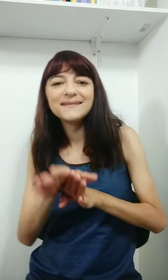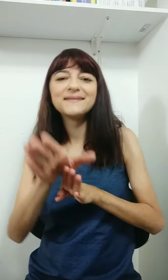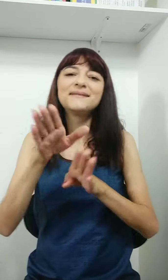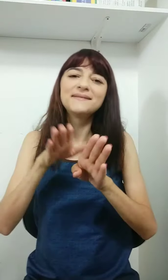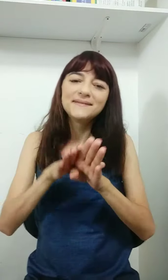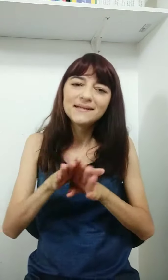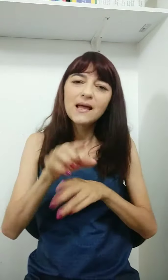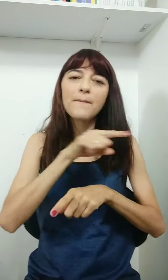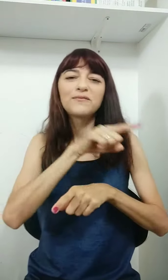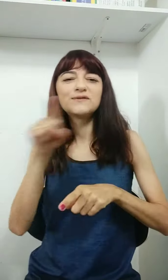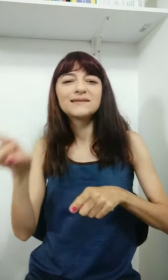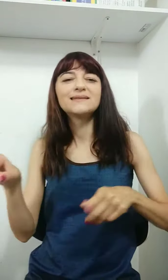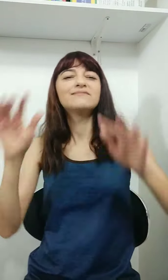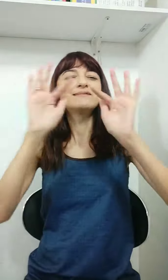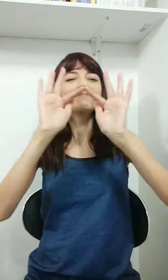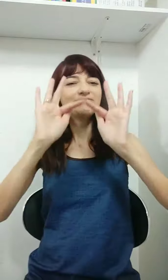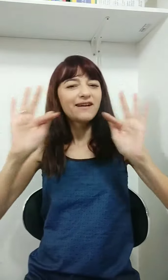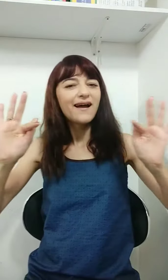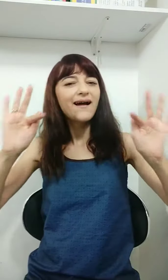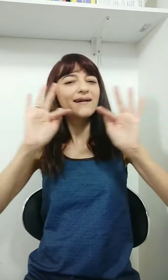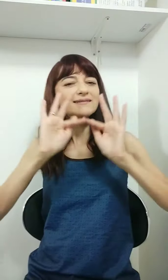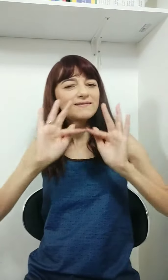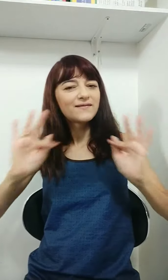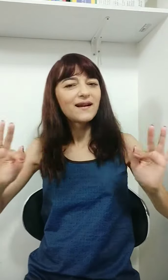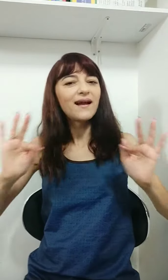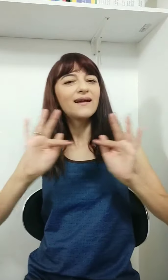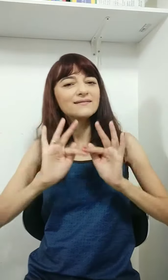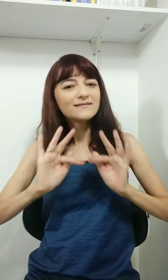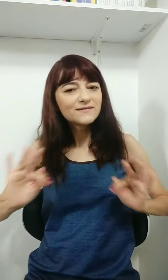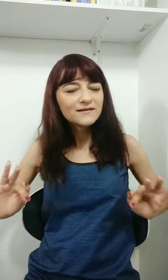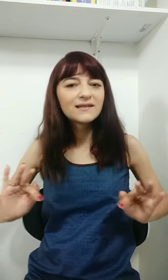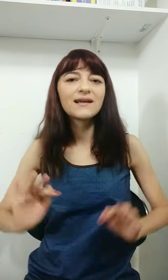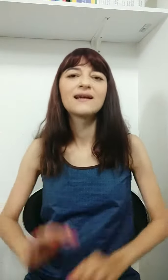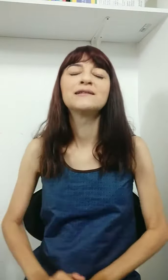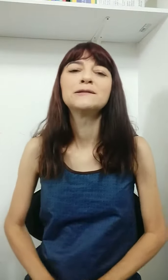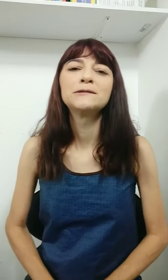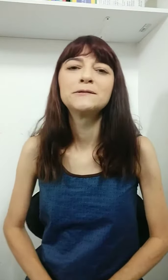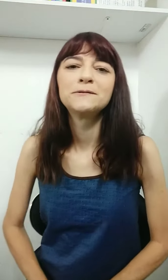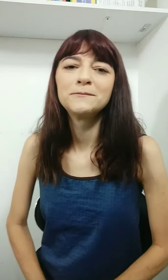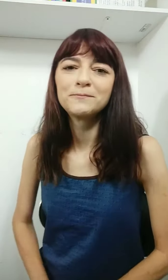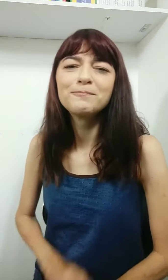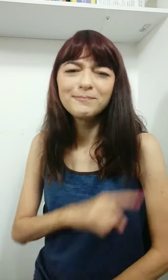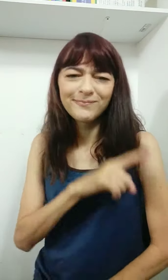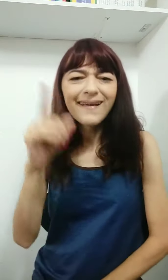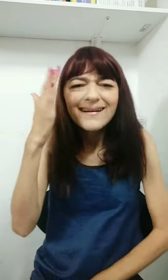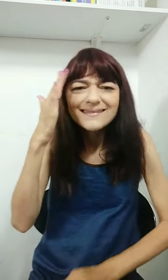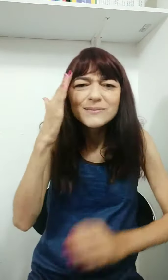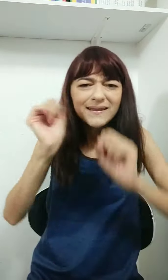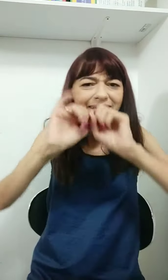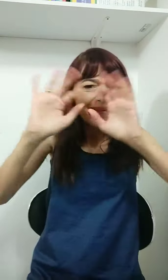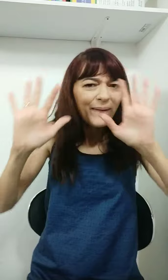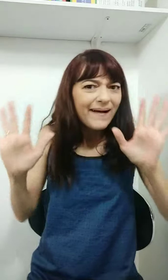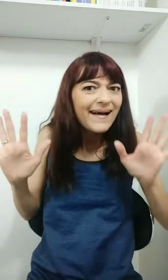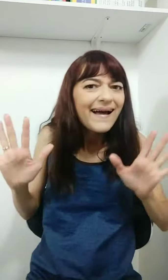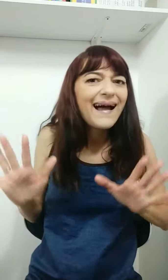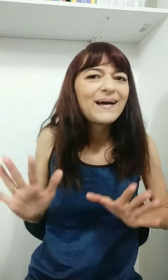Então, esses são apenas alguns conselhos, tá bom? Para quando vocês forem trabalhar frases, negações,